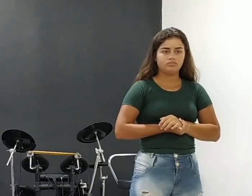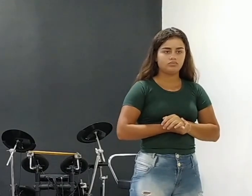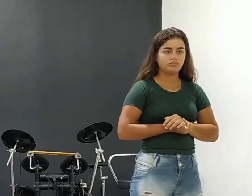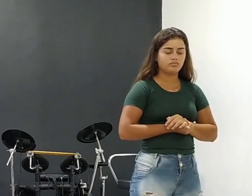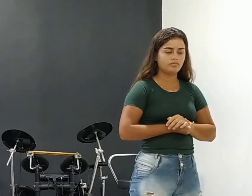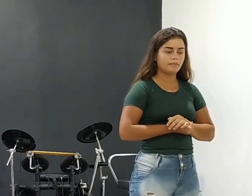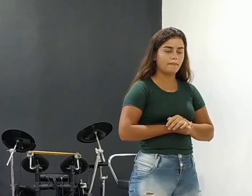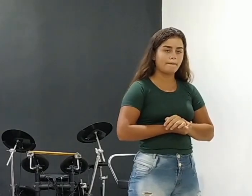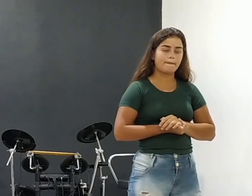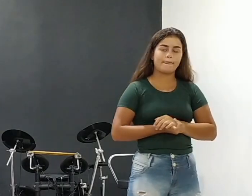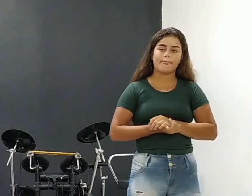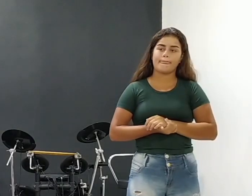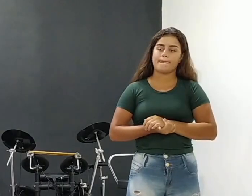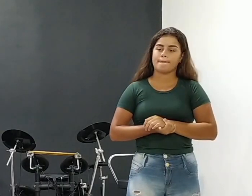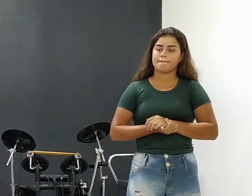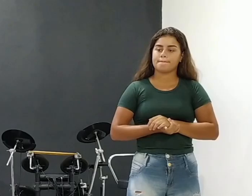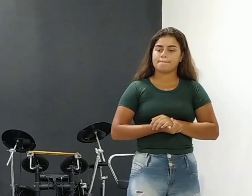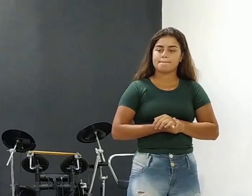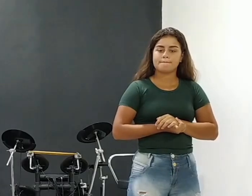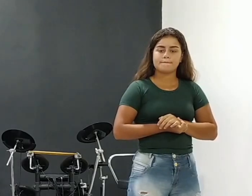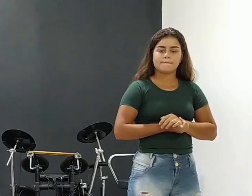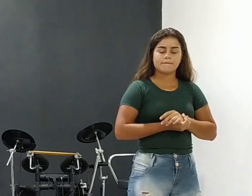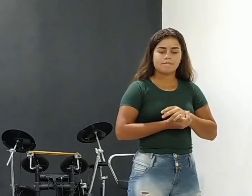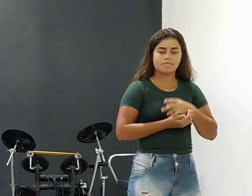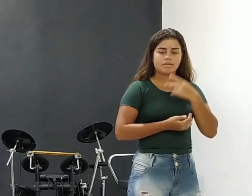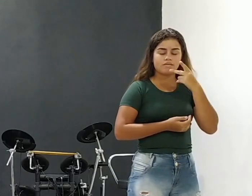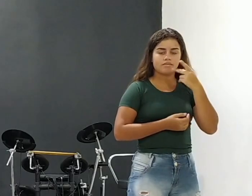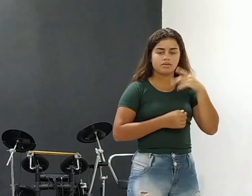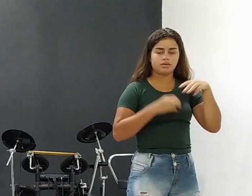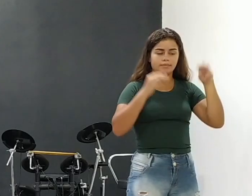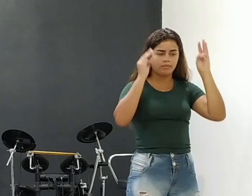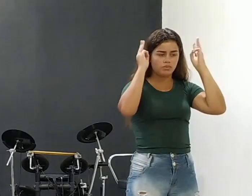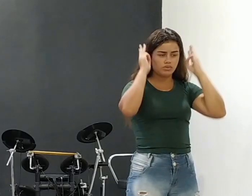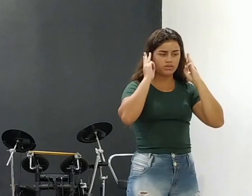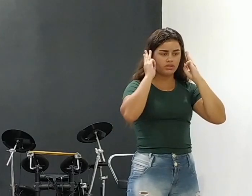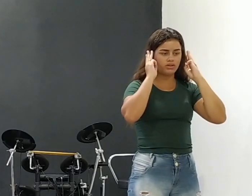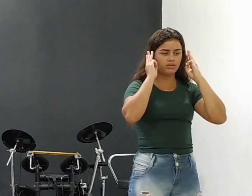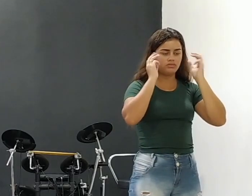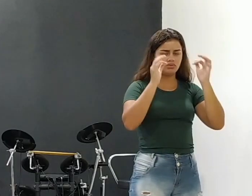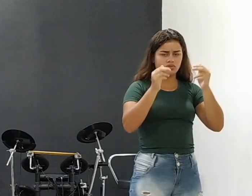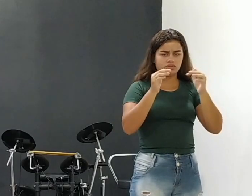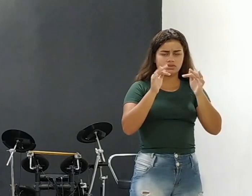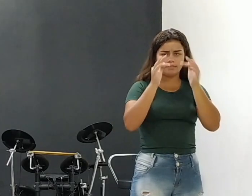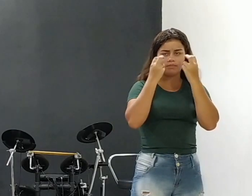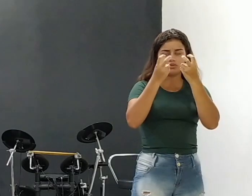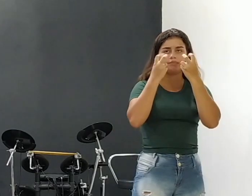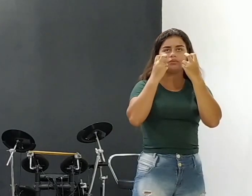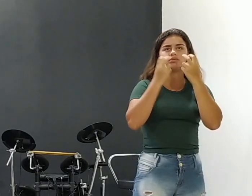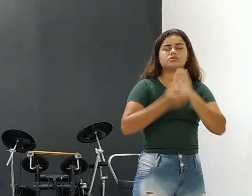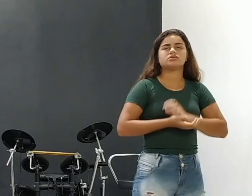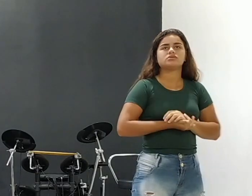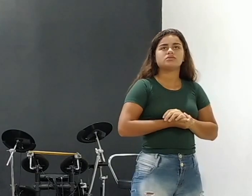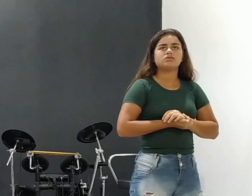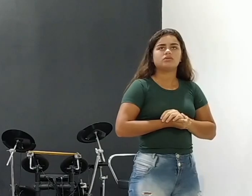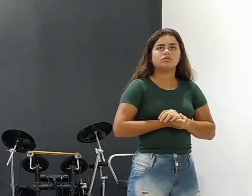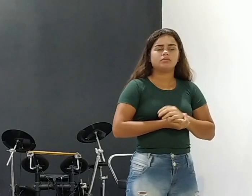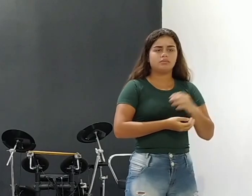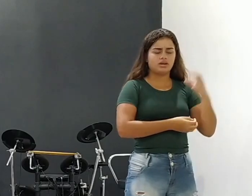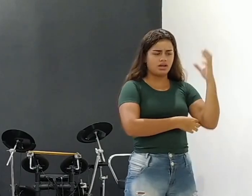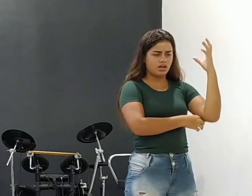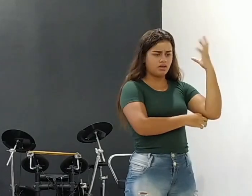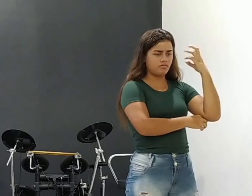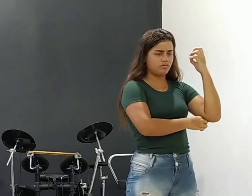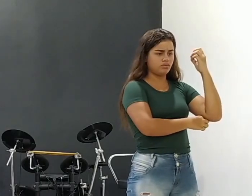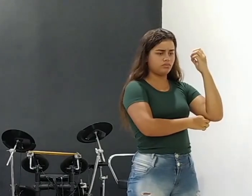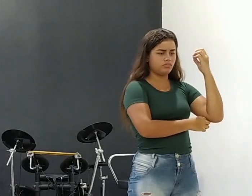A Bíblia ela fala que Moisés, o que chamou a atenção dele, pastor, para aquela sarça pegando fogo,